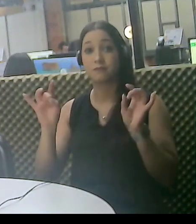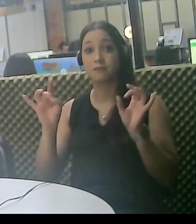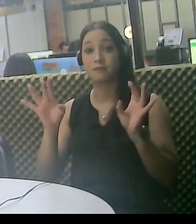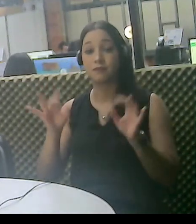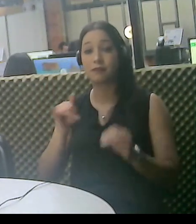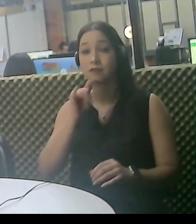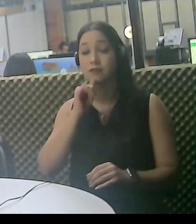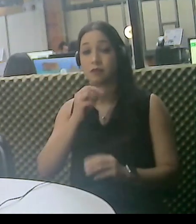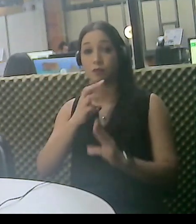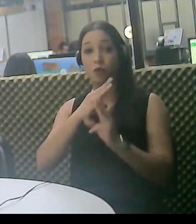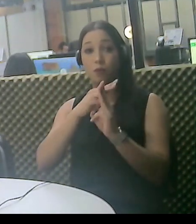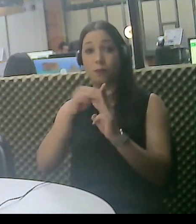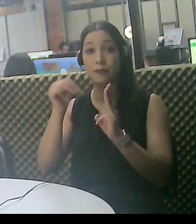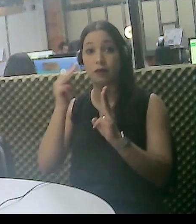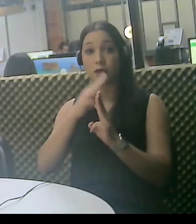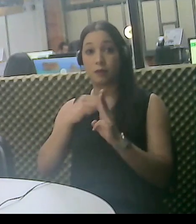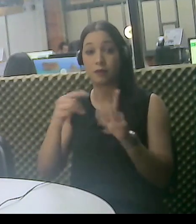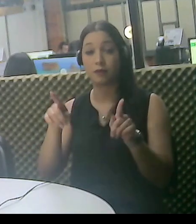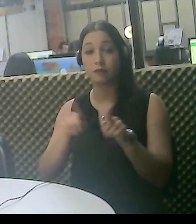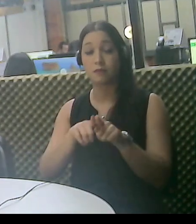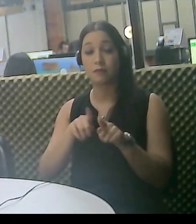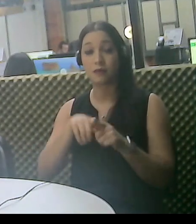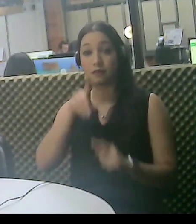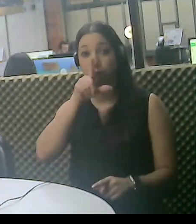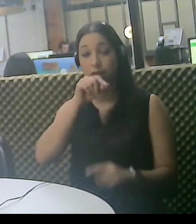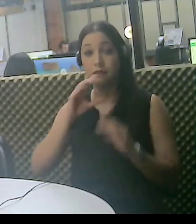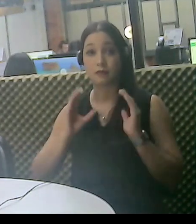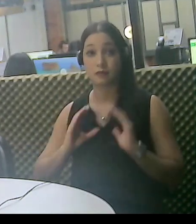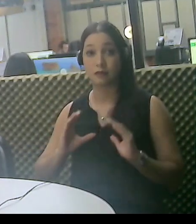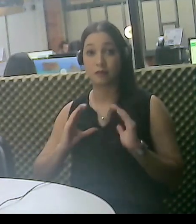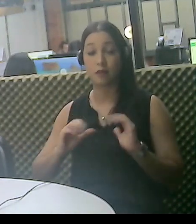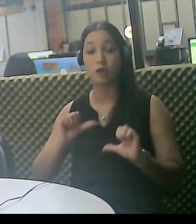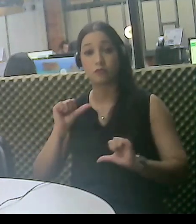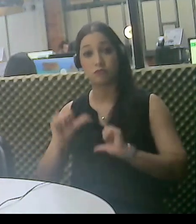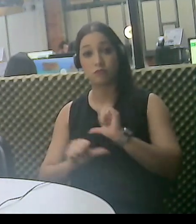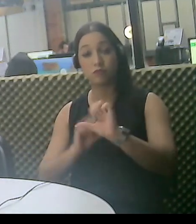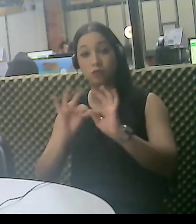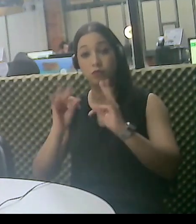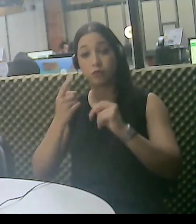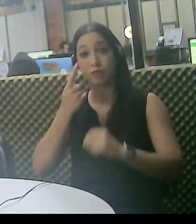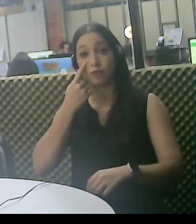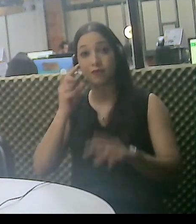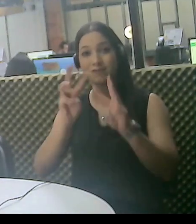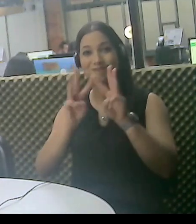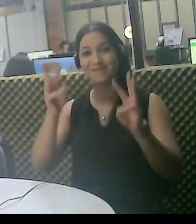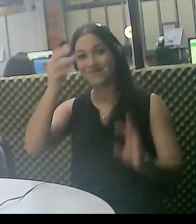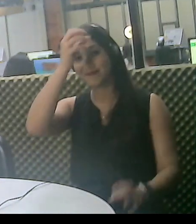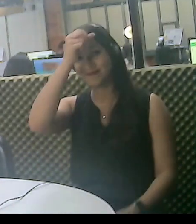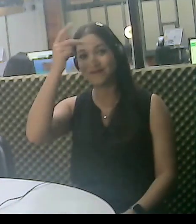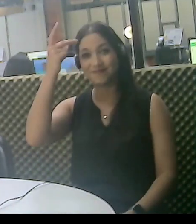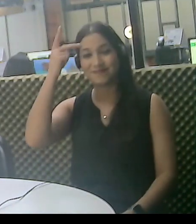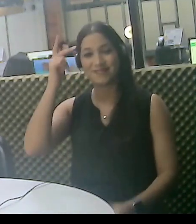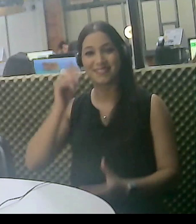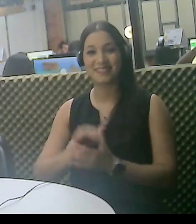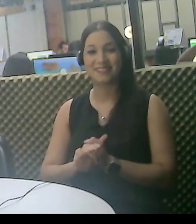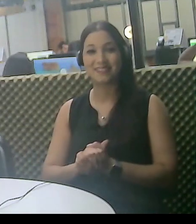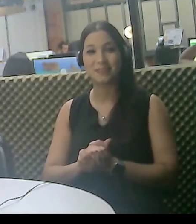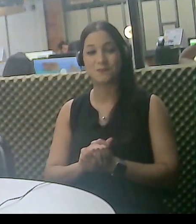o Mercado Municipal e o Parque do Sabiá. Todas as alterações podem ser conferidas no nosso portal.